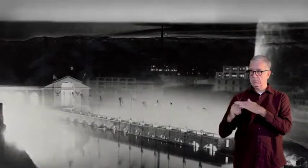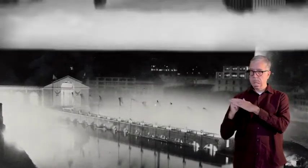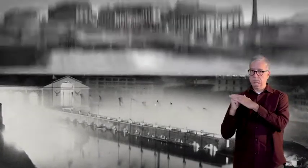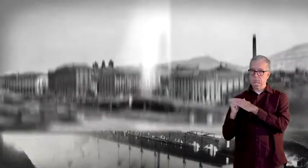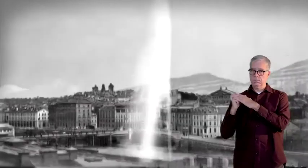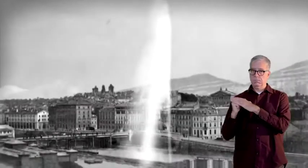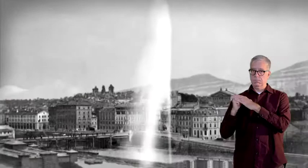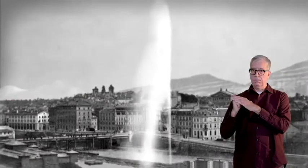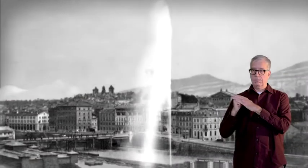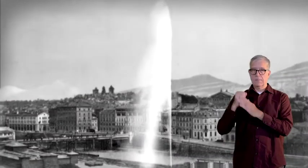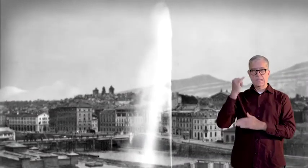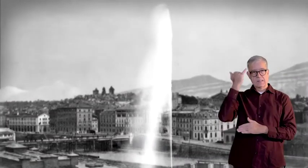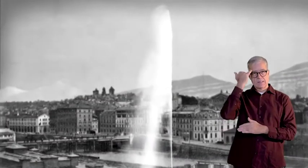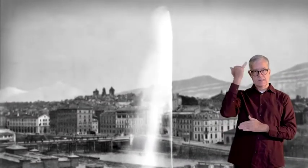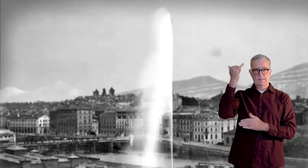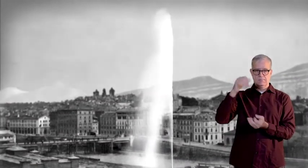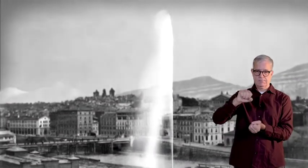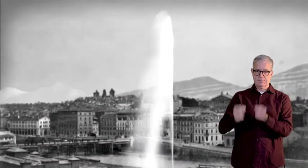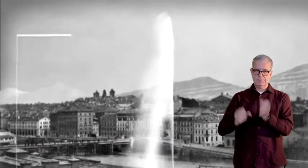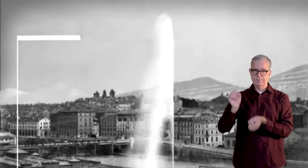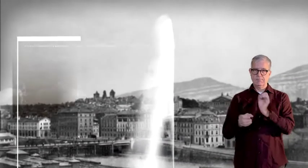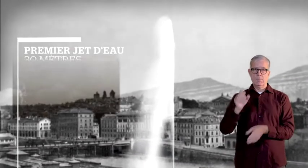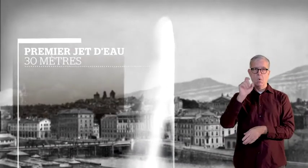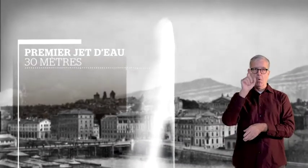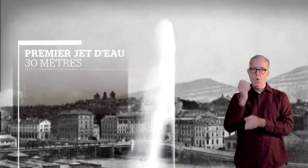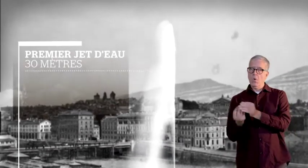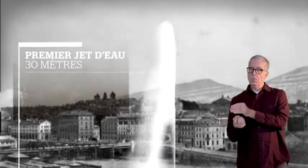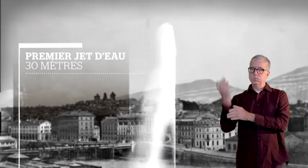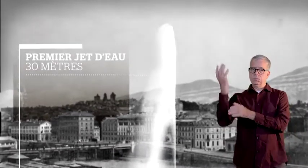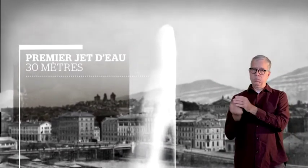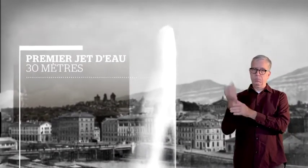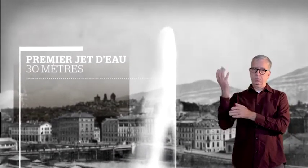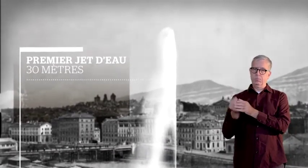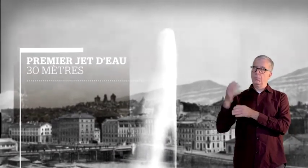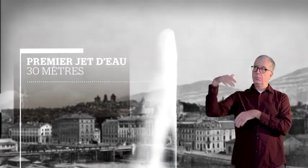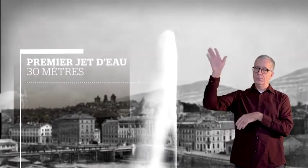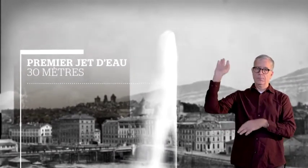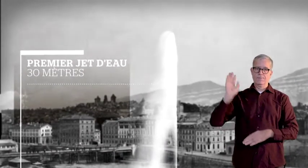s'échapper vers le ciel. Le premier jet d'eau de 30 mètres venait de naître.